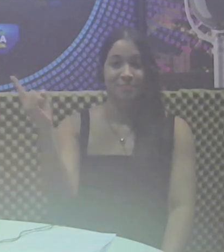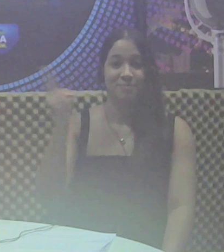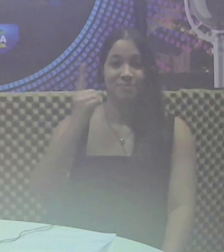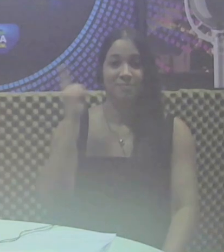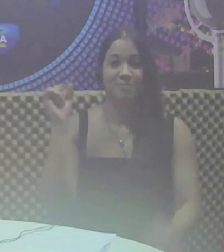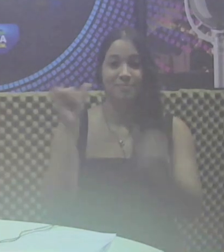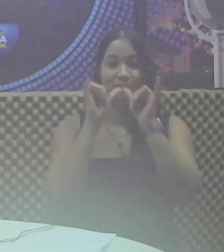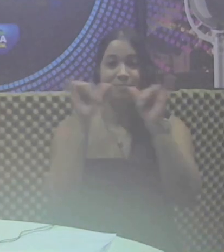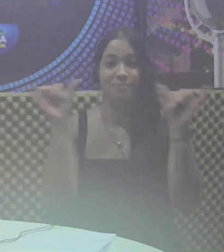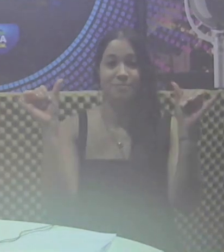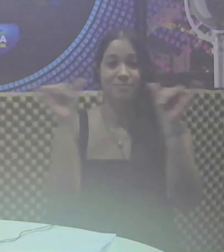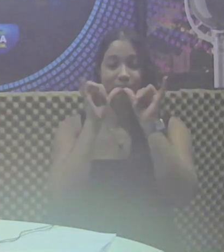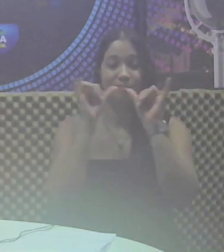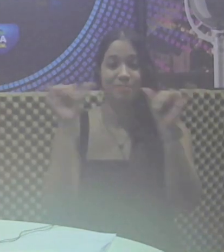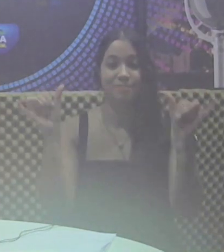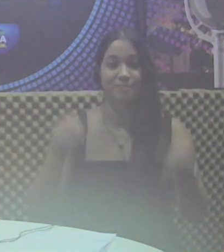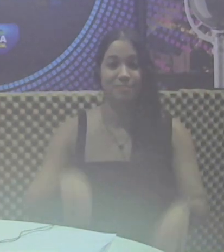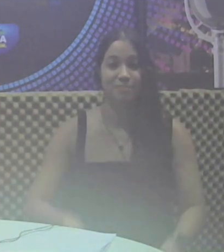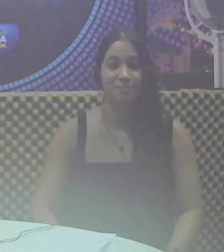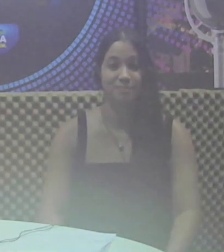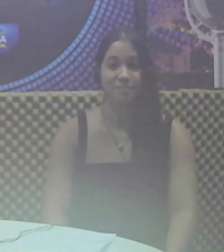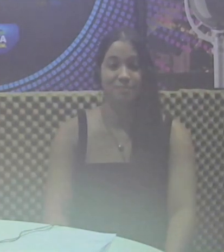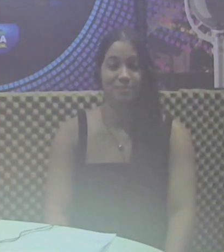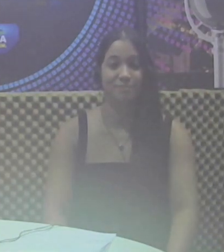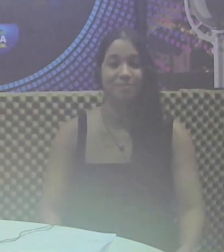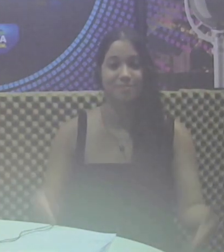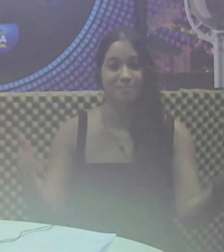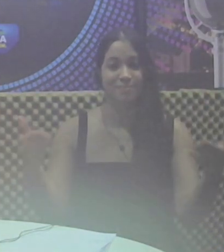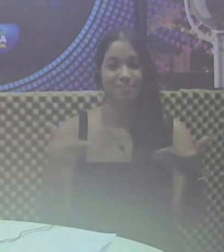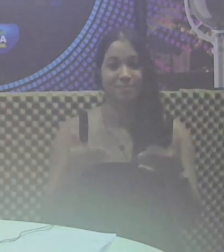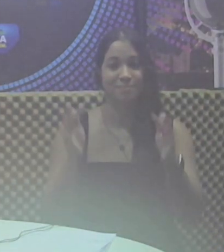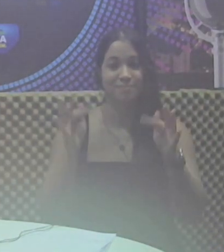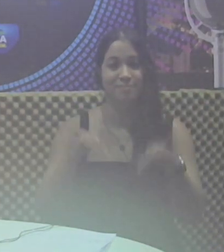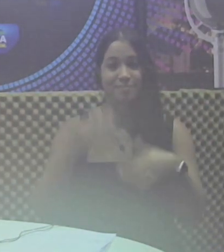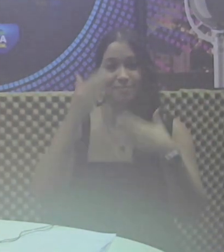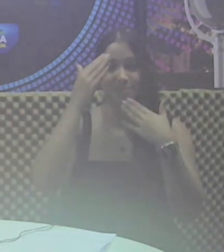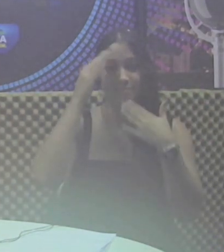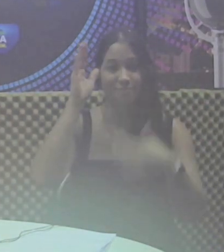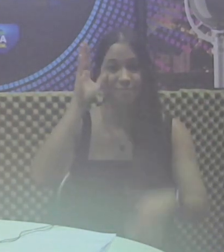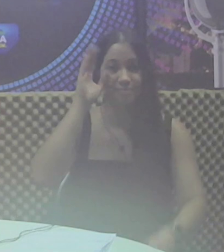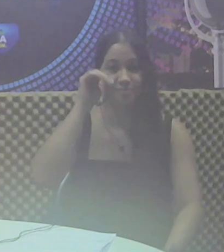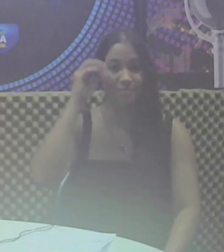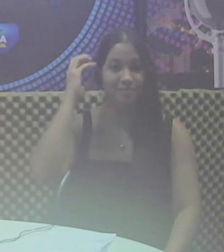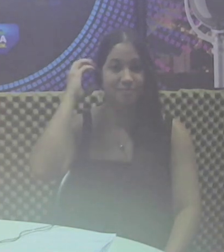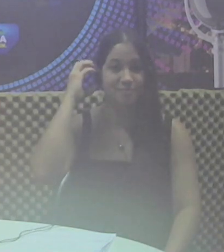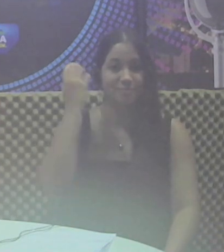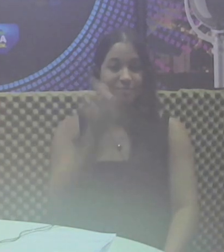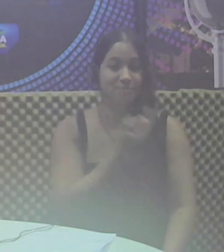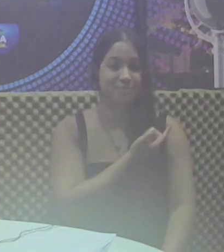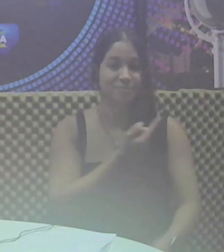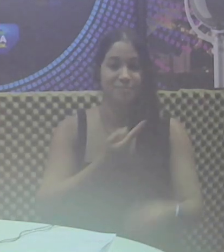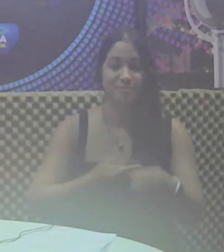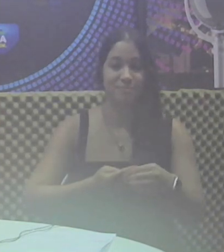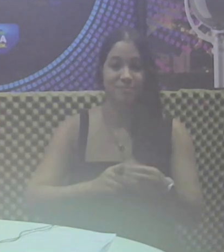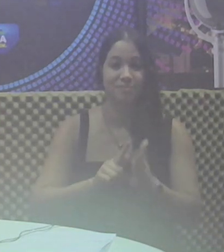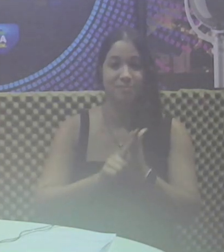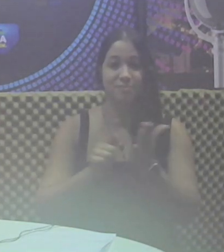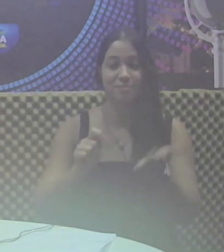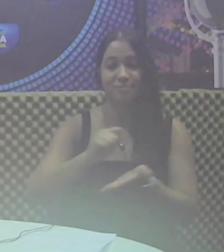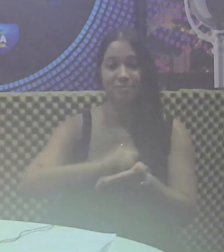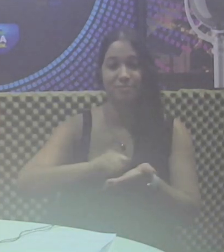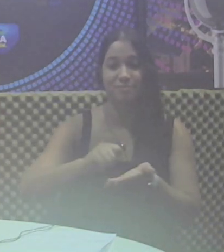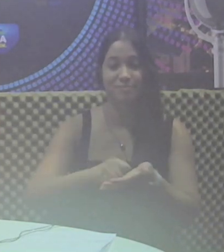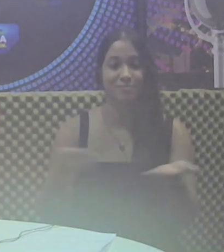Giro de notícias. A edição de hoje fica por aqui. Obrigado pela sua audiência, Rádio Nossa Cidade.